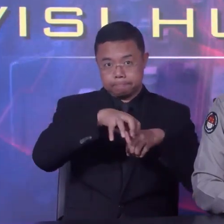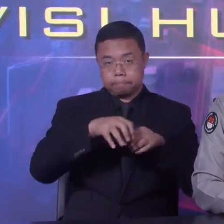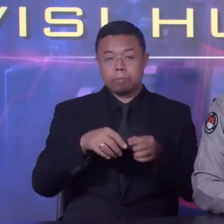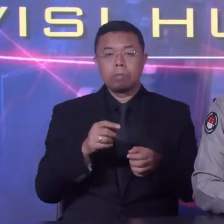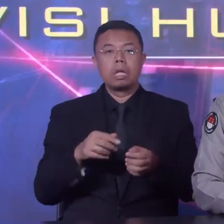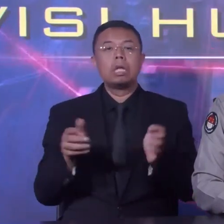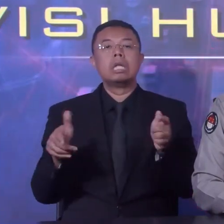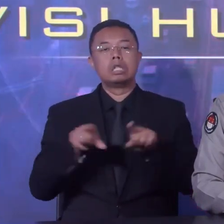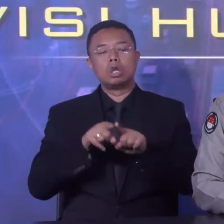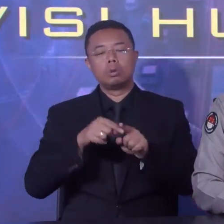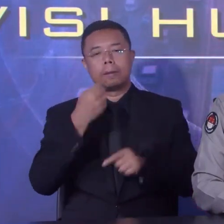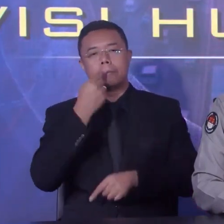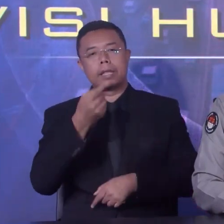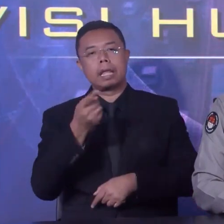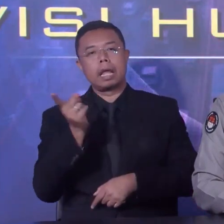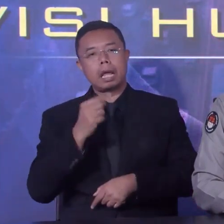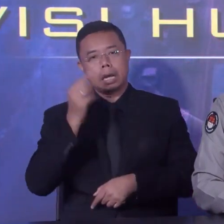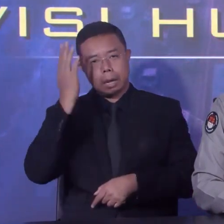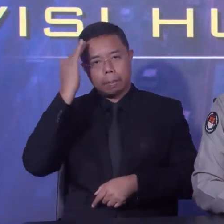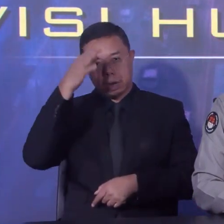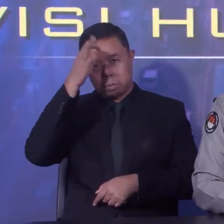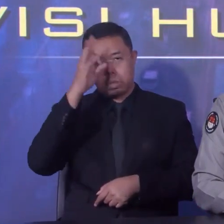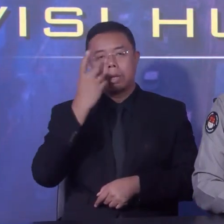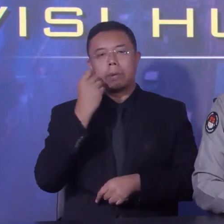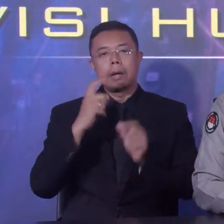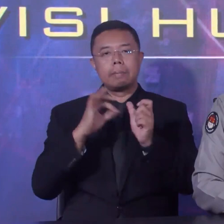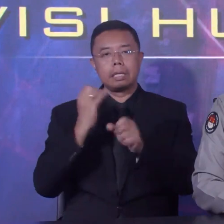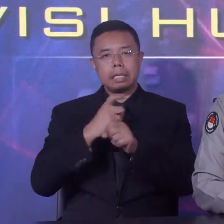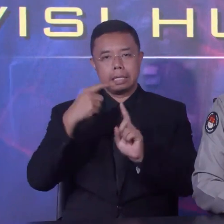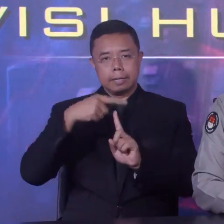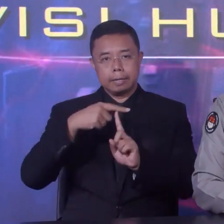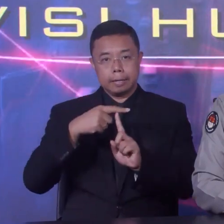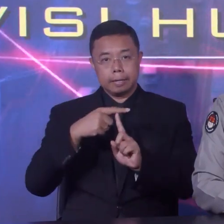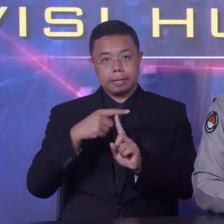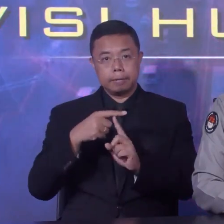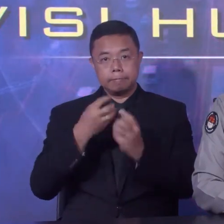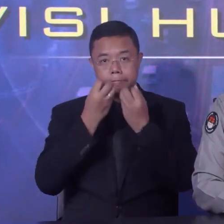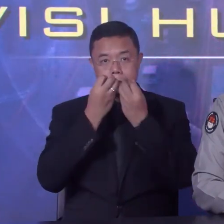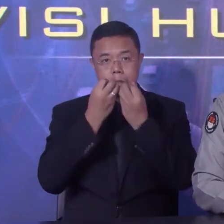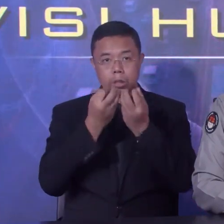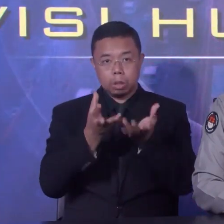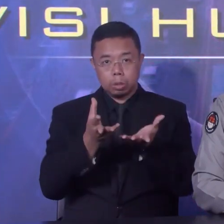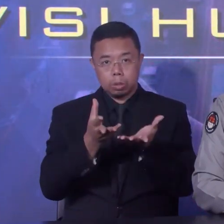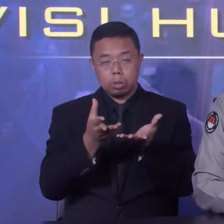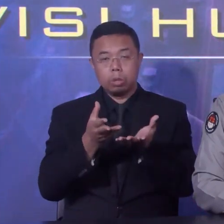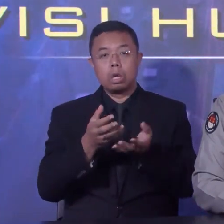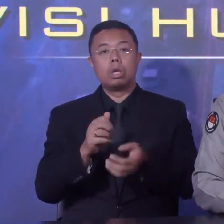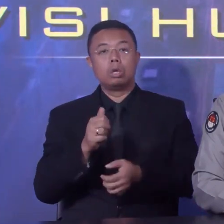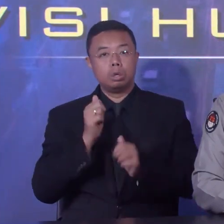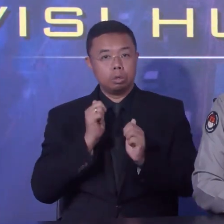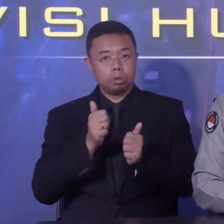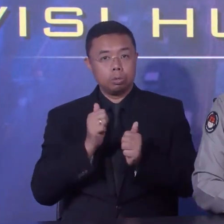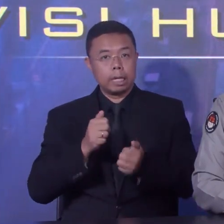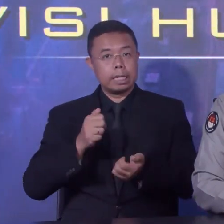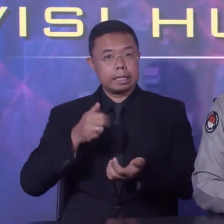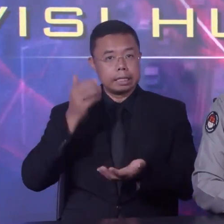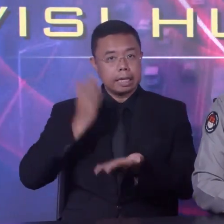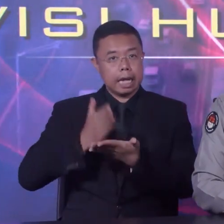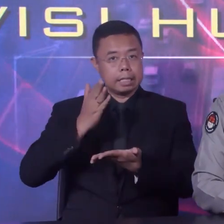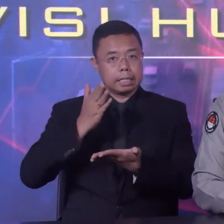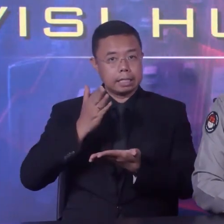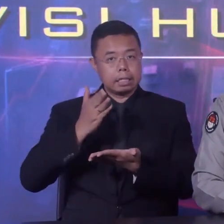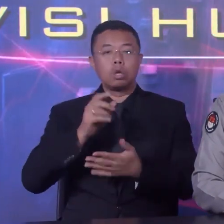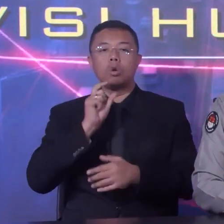bahwa sesuai petunjuk Kapolri Jenderal Polisi Drs distiosigit Prabowo MSI Polri